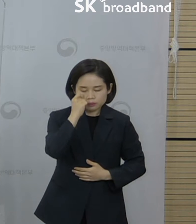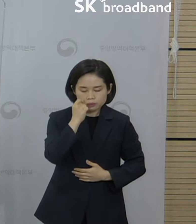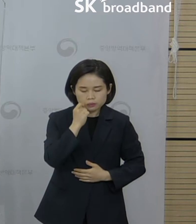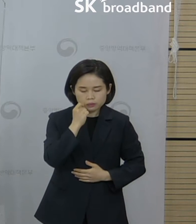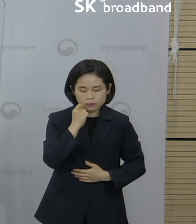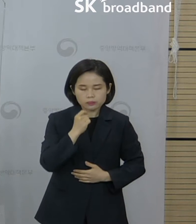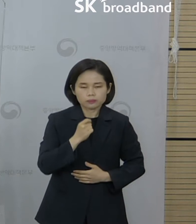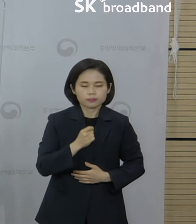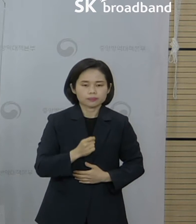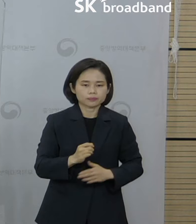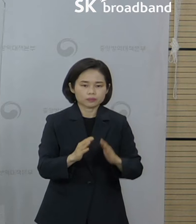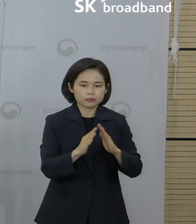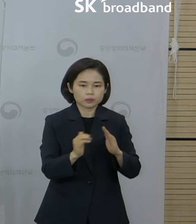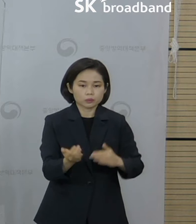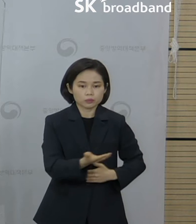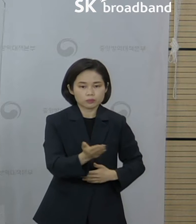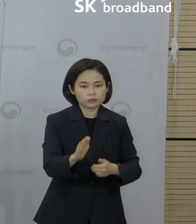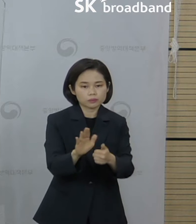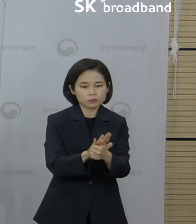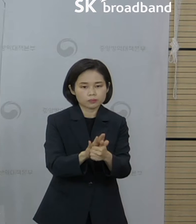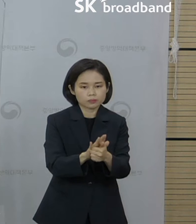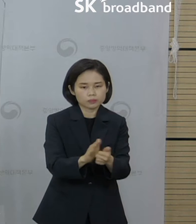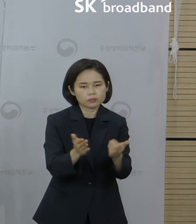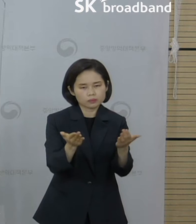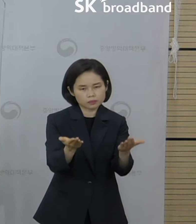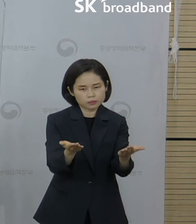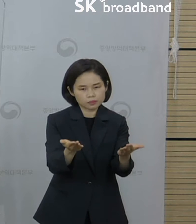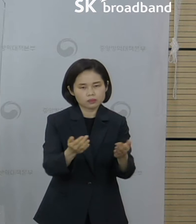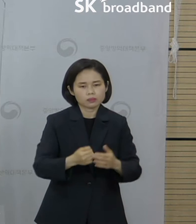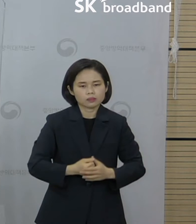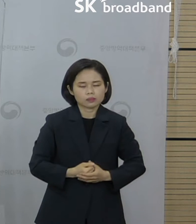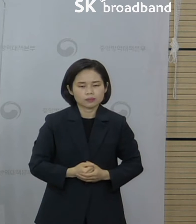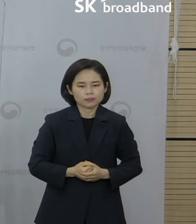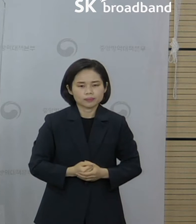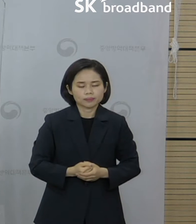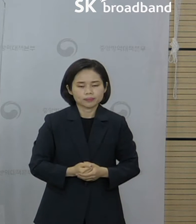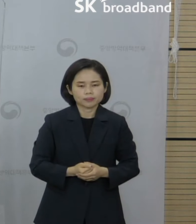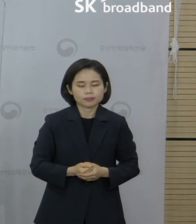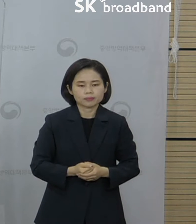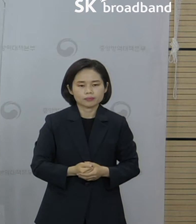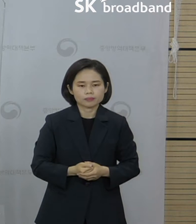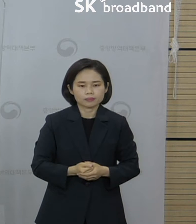명복을 빌고 유가족 분들께는 심심한 위로의 말씀을 드립니다.